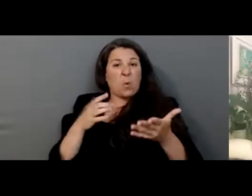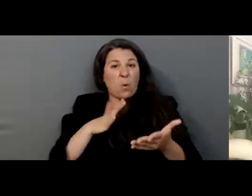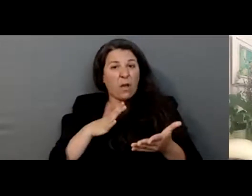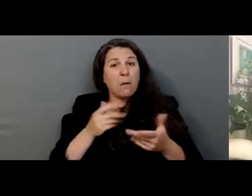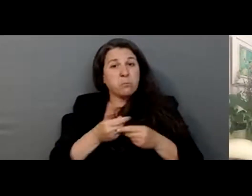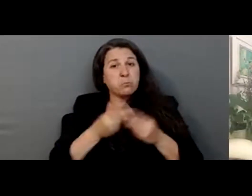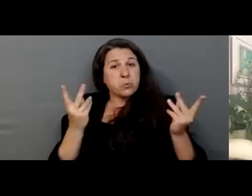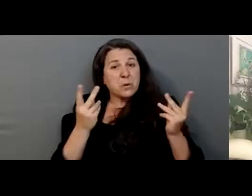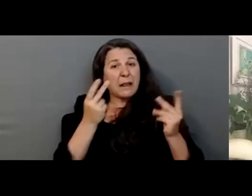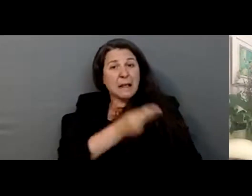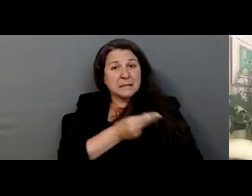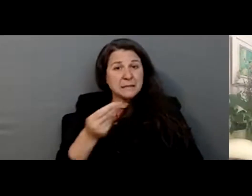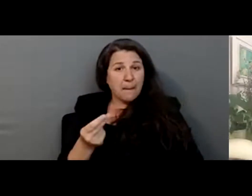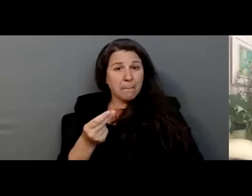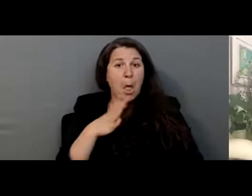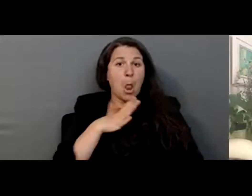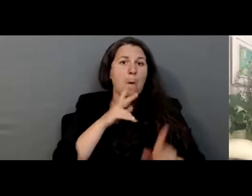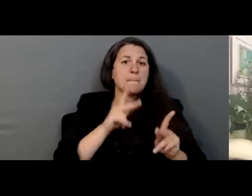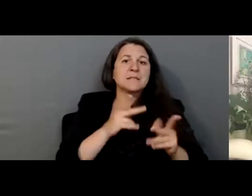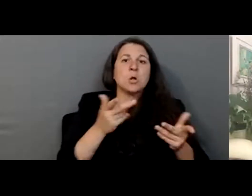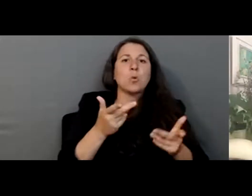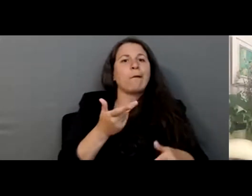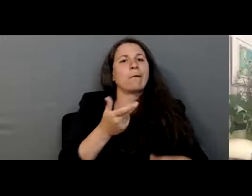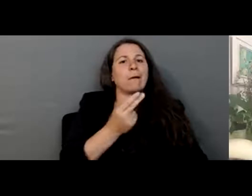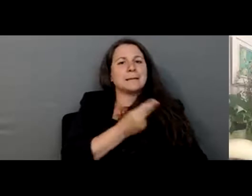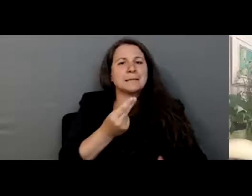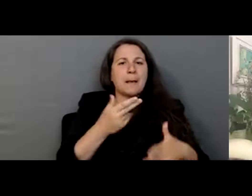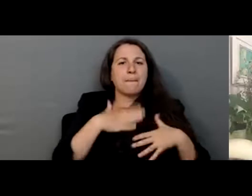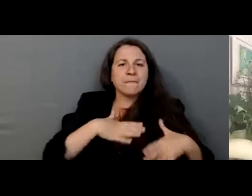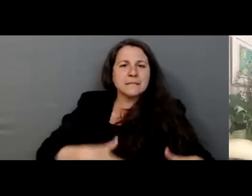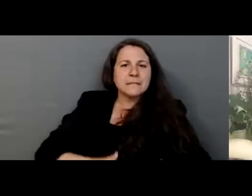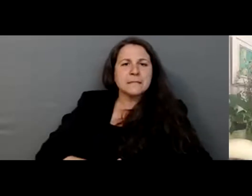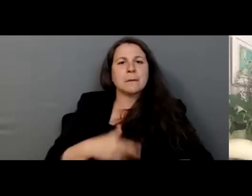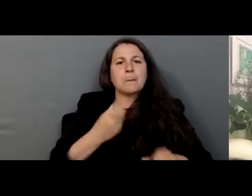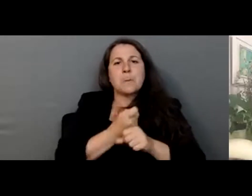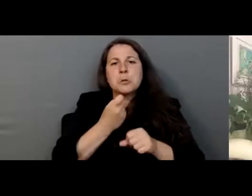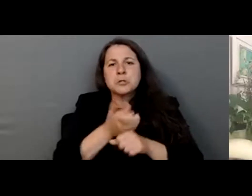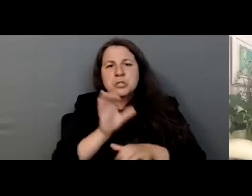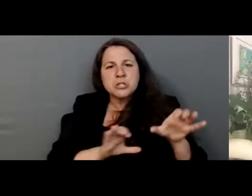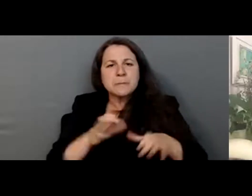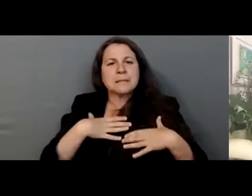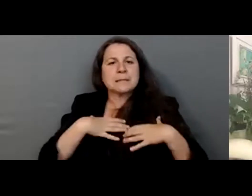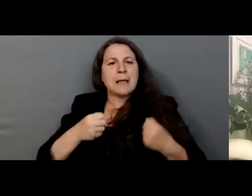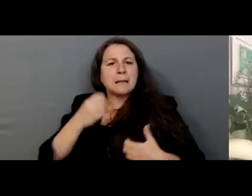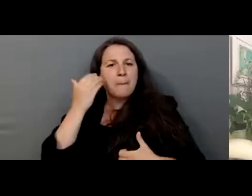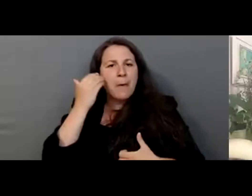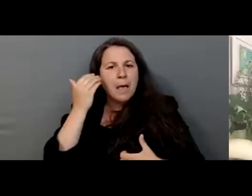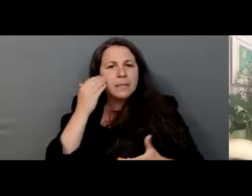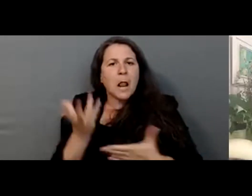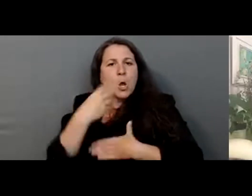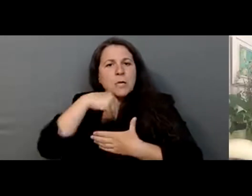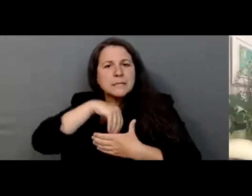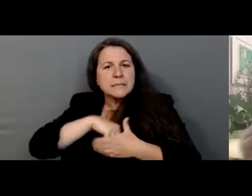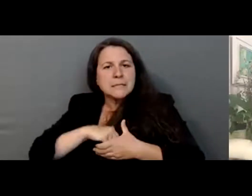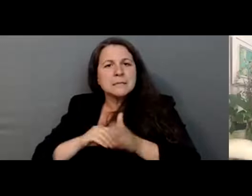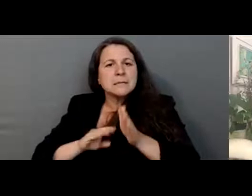leur handicap est lié à la motricité, à la flexibilité, aux produits chimiques, à la santé mentale, à l'autisme, au développement intellectuel.